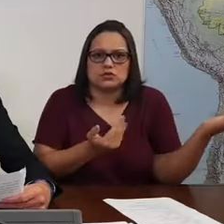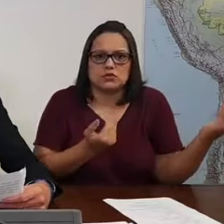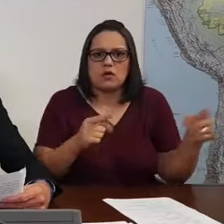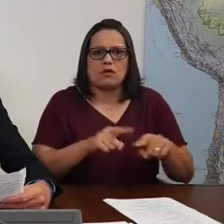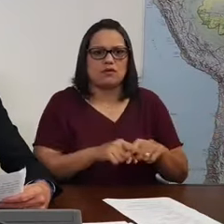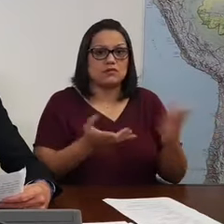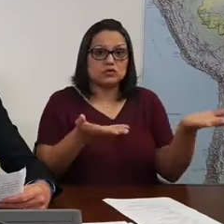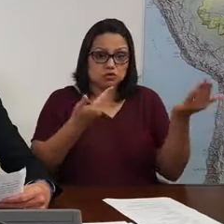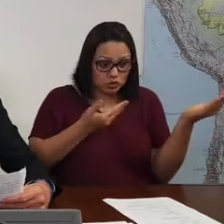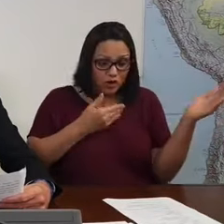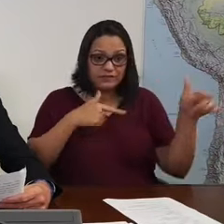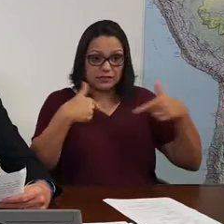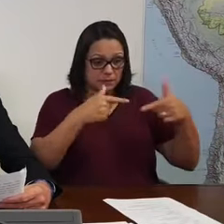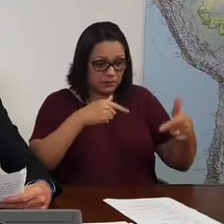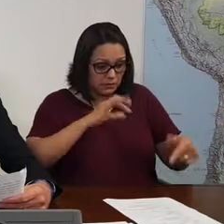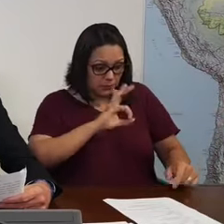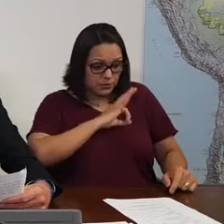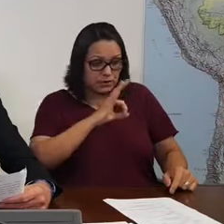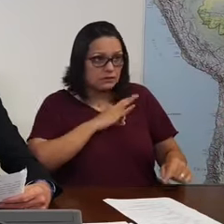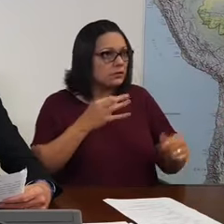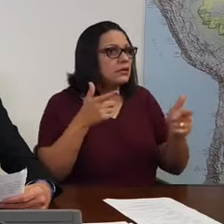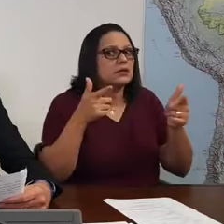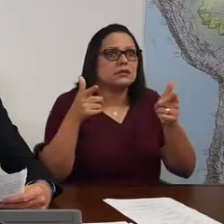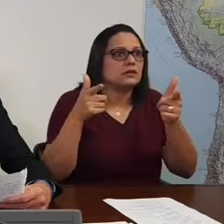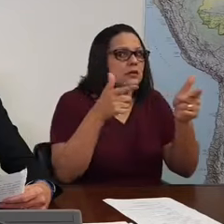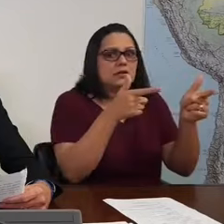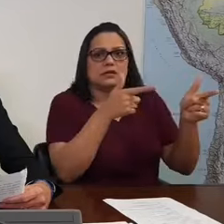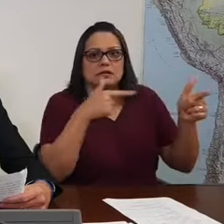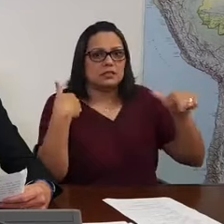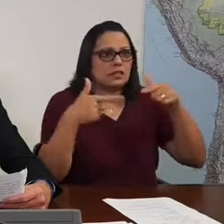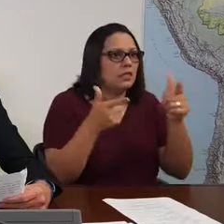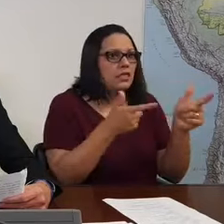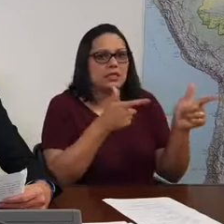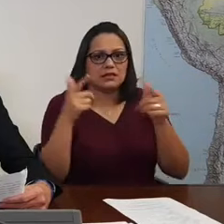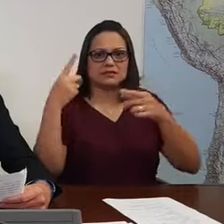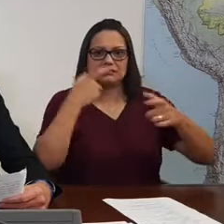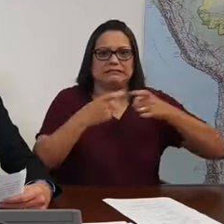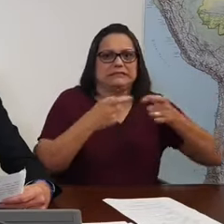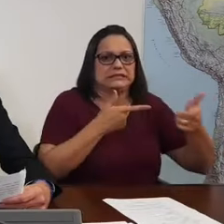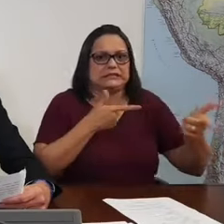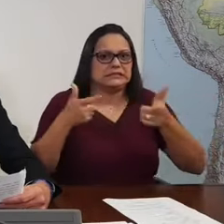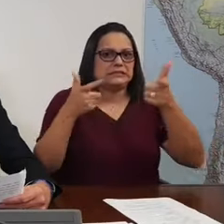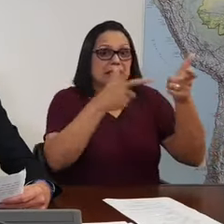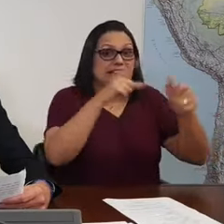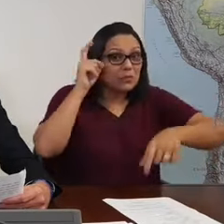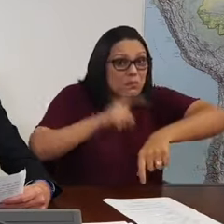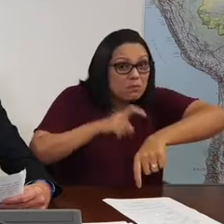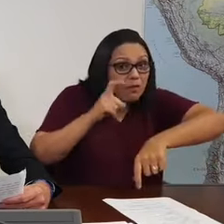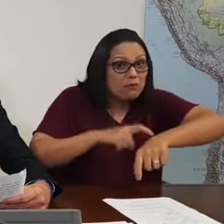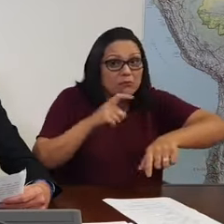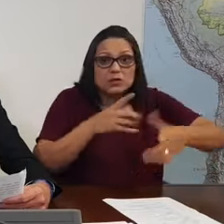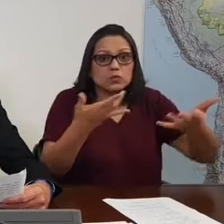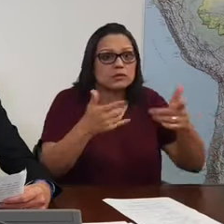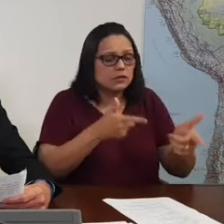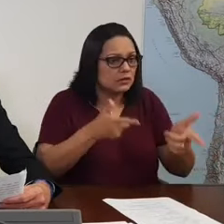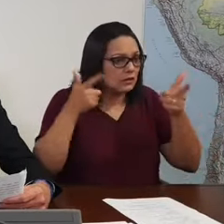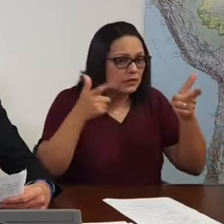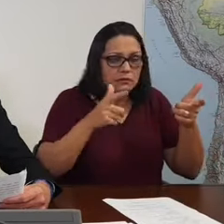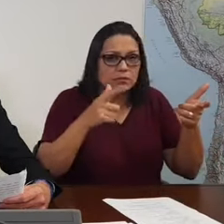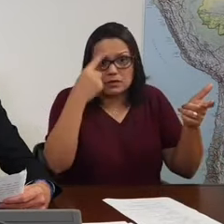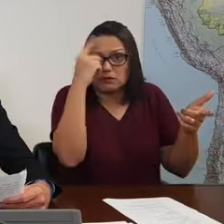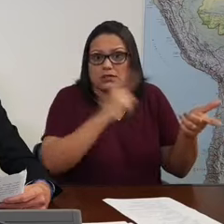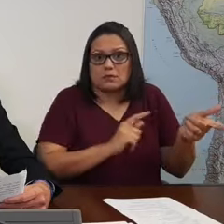são colocados numa situação de confronto. E quando, em algum momento, haja algo que fuja do controle,